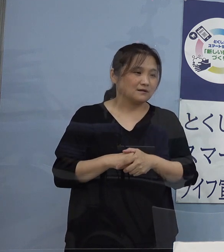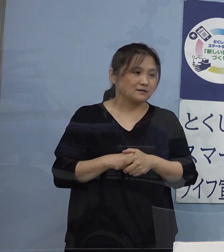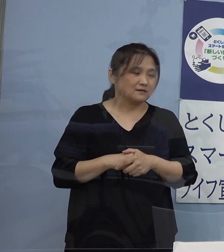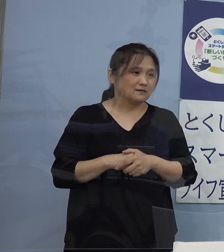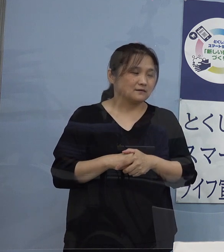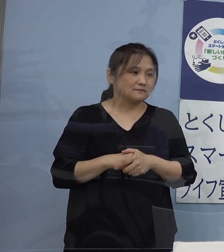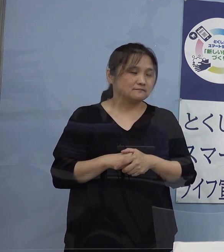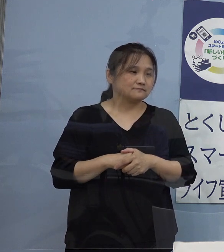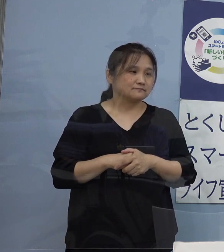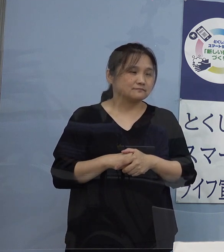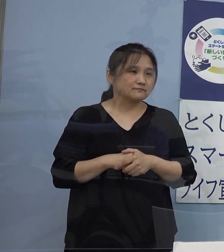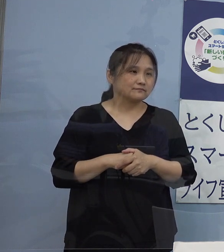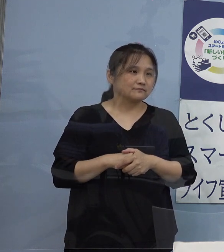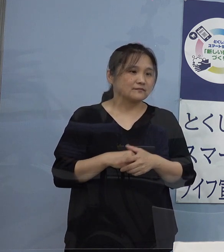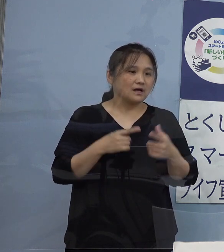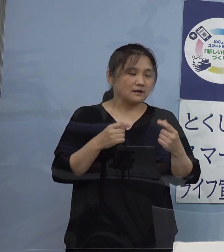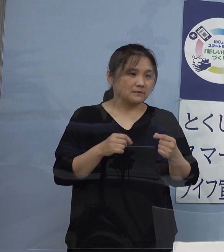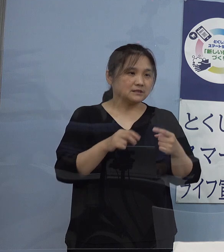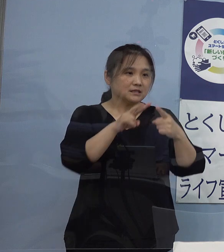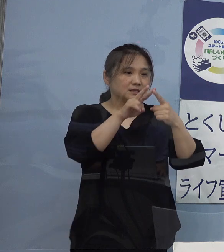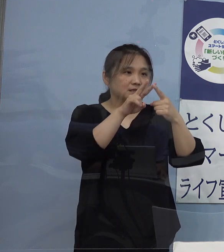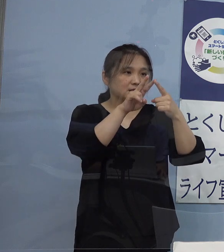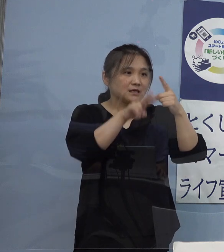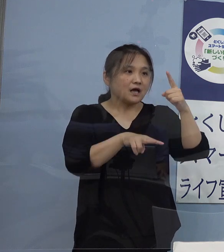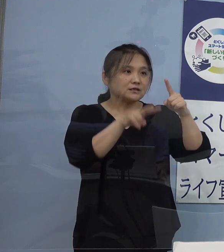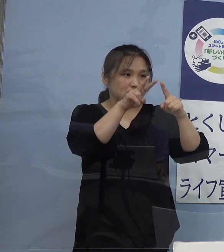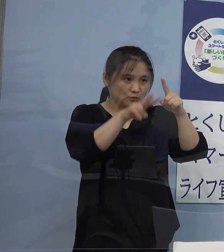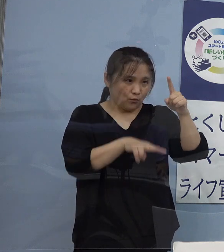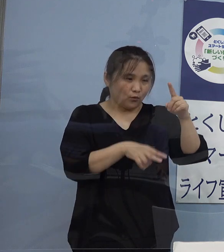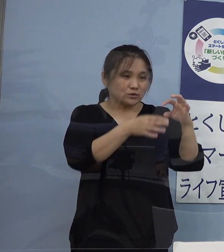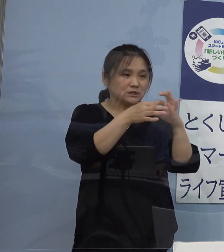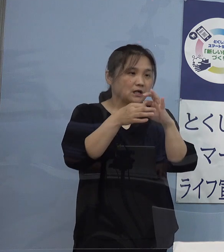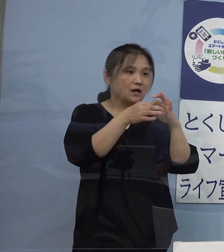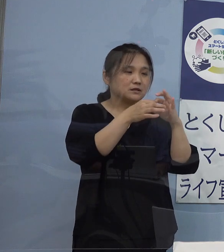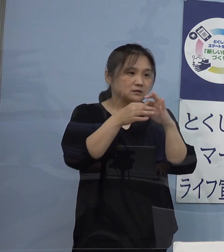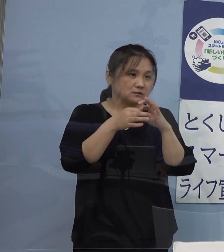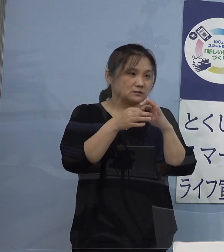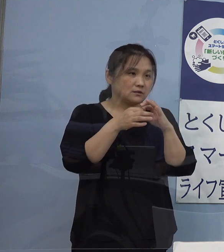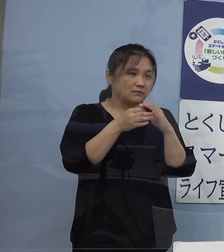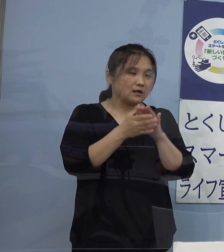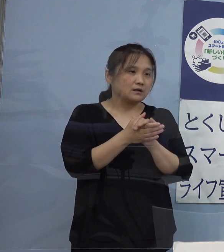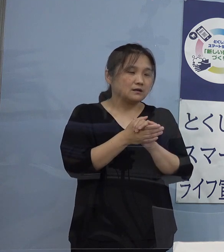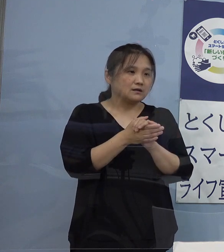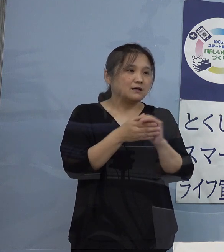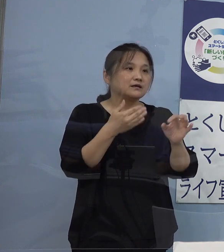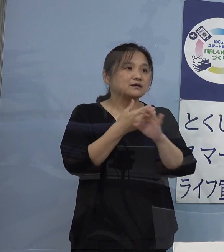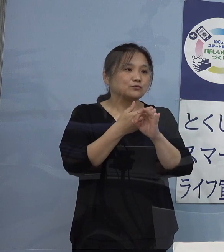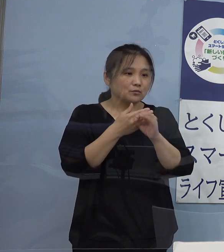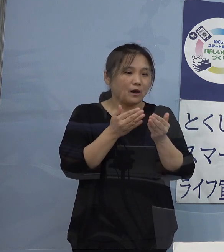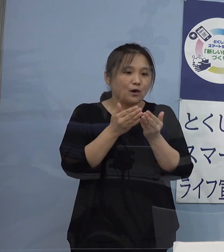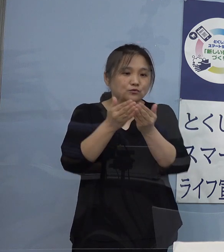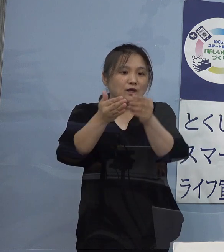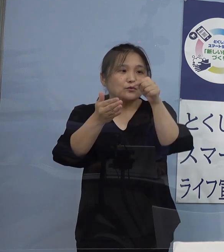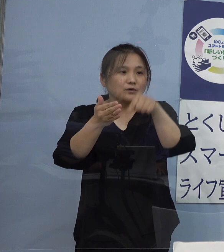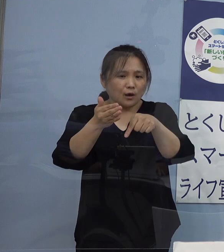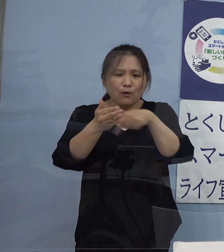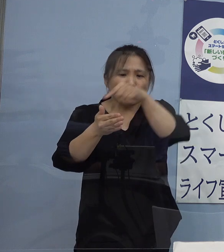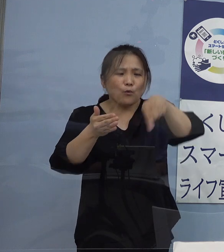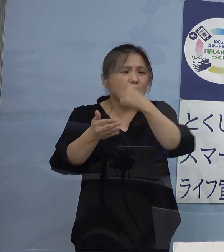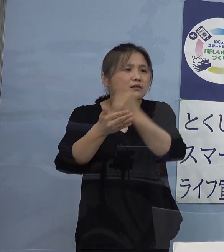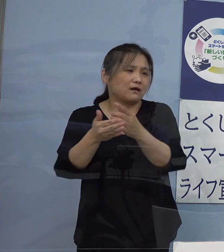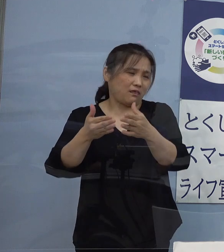やはり海保の関係については、外との接触、つまり船の中での接触でもその人たち以外ありません